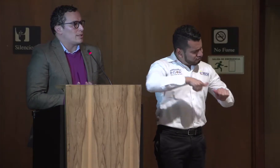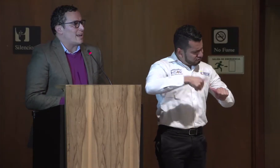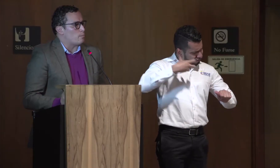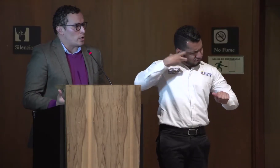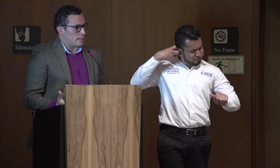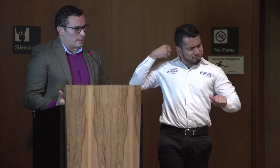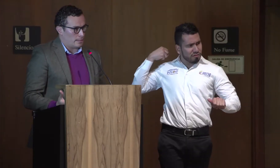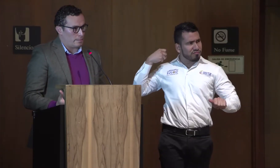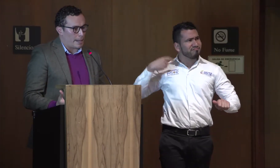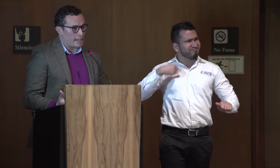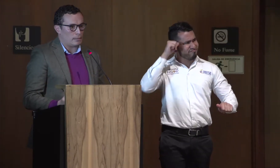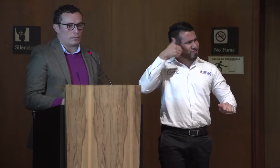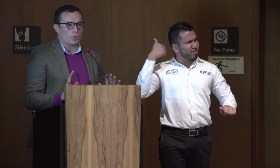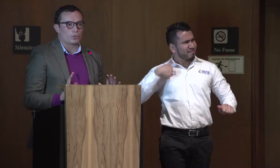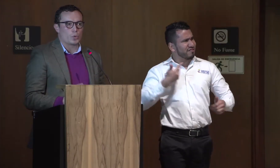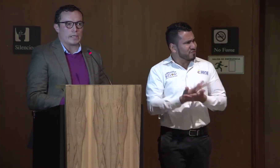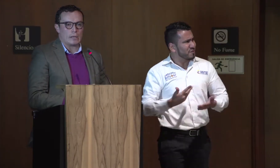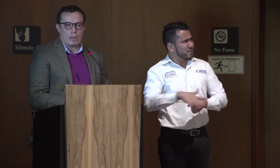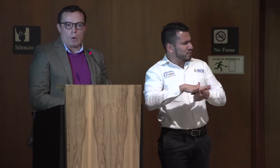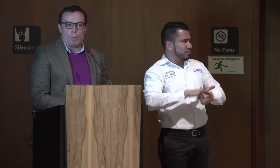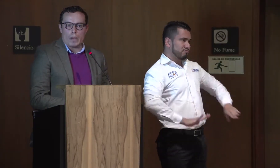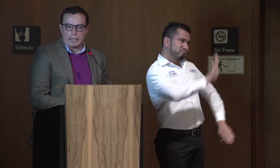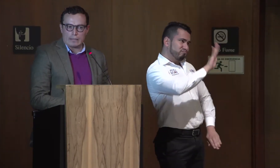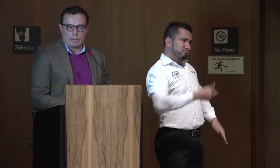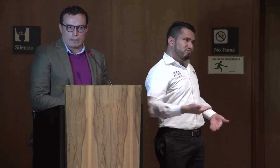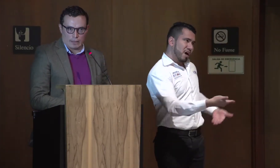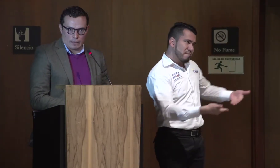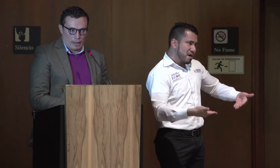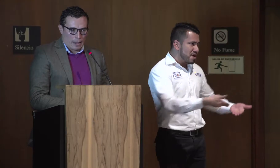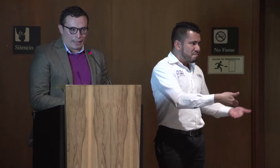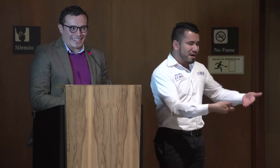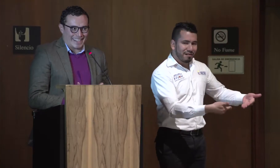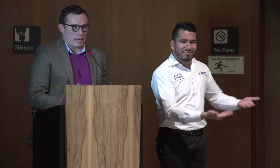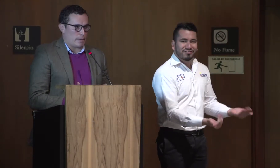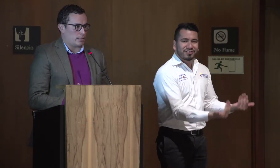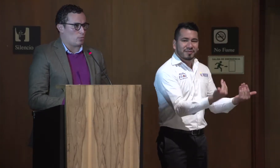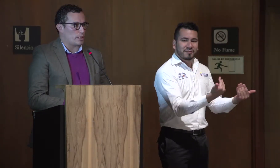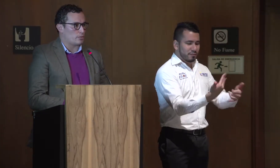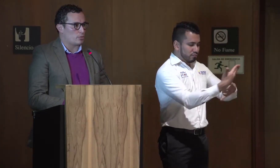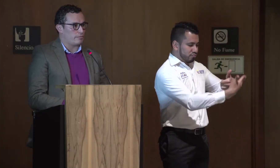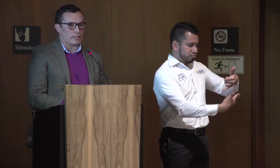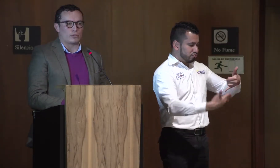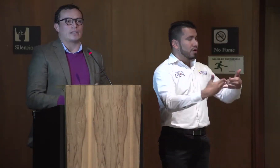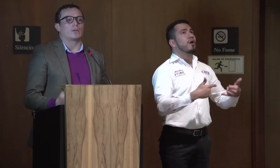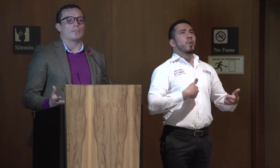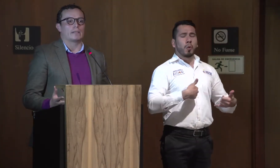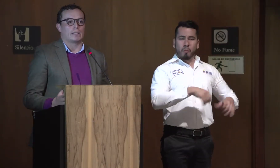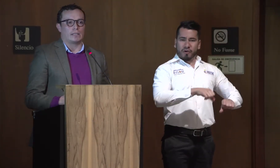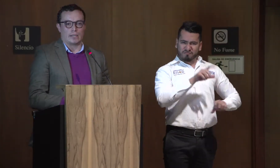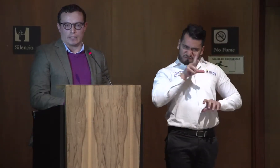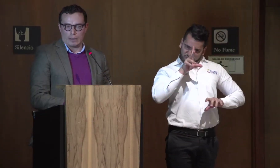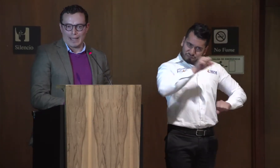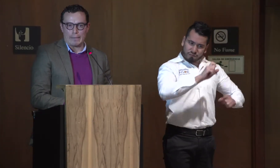cuáles son esas apuestas para construir un país, ¿sí?, que sea capaz de superar sus conflictos y sea capaz